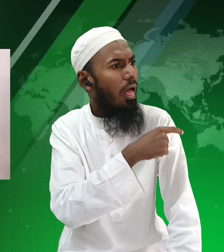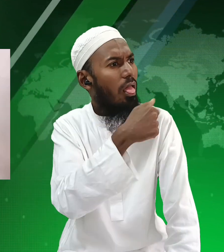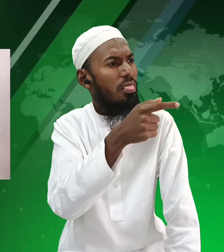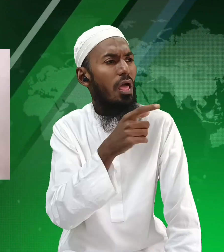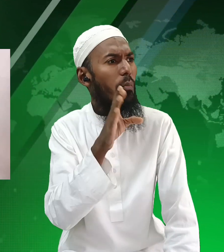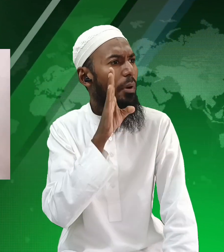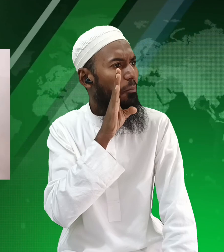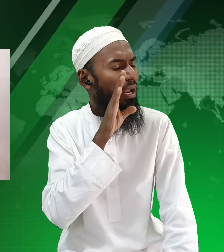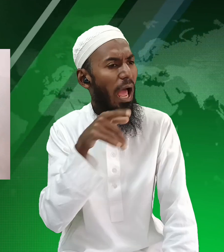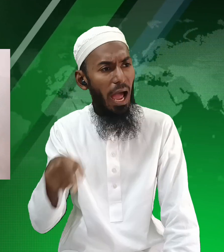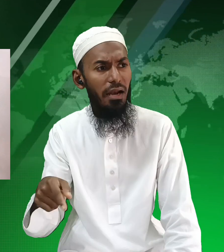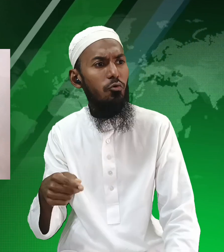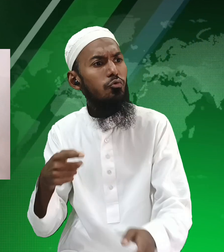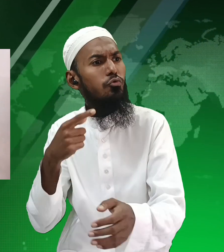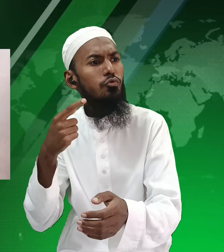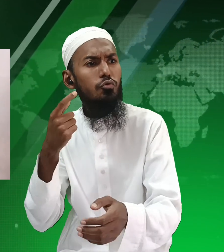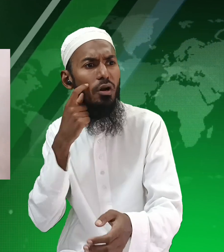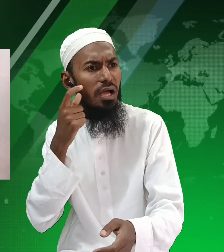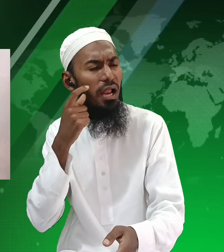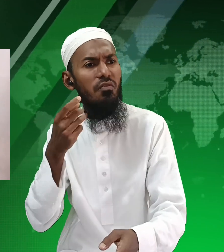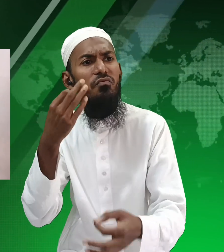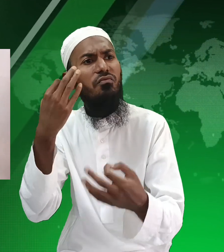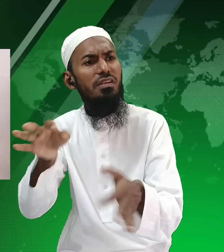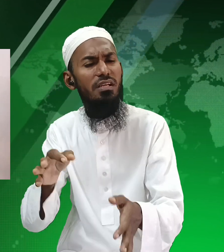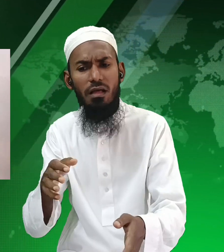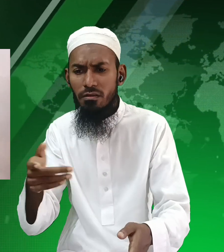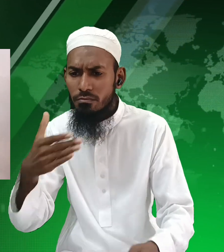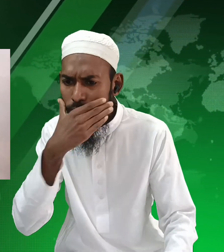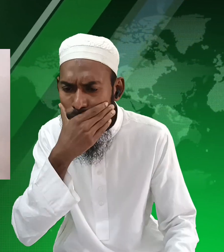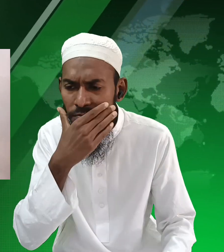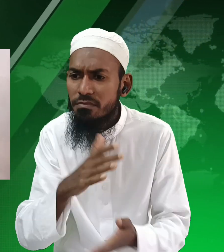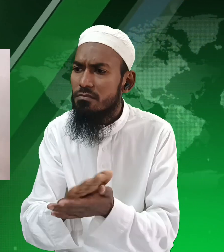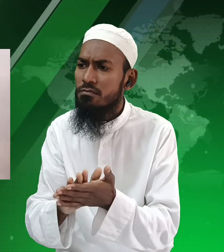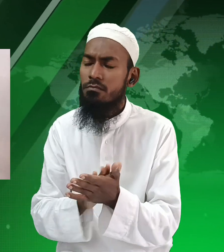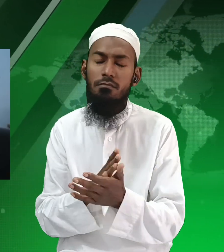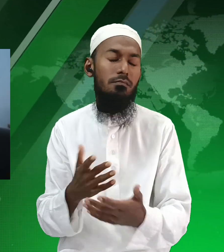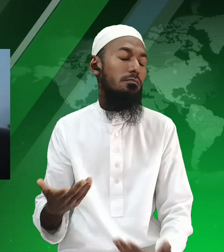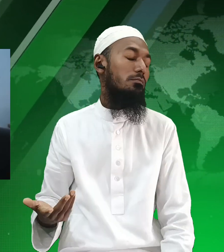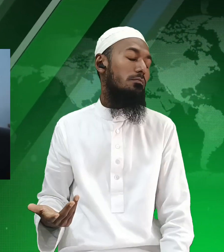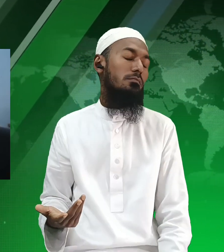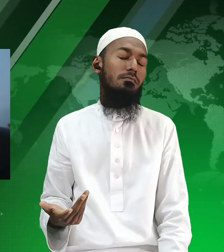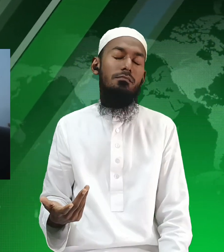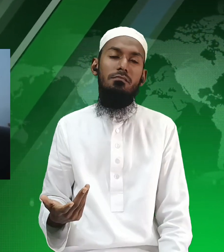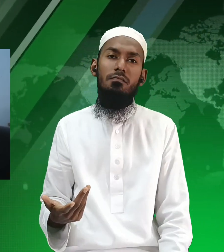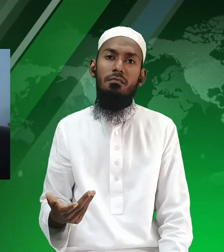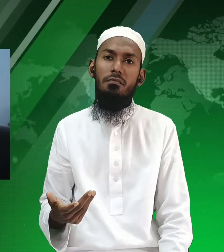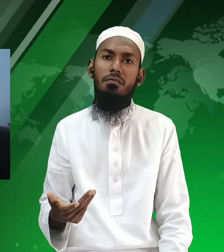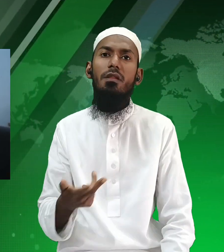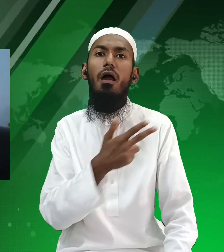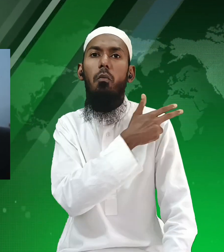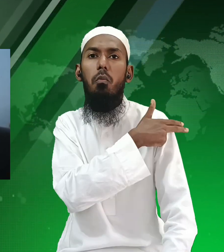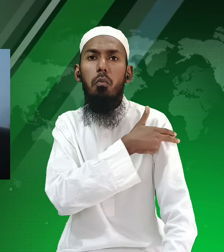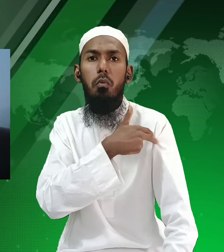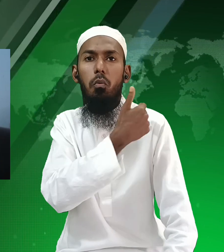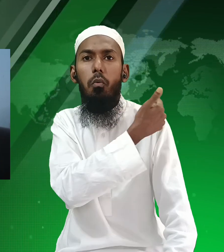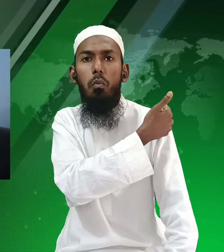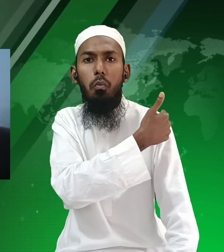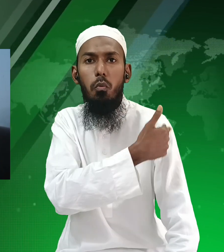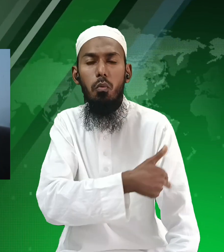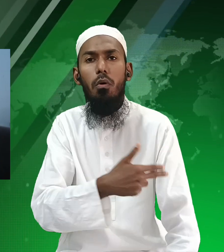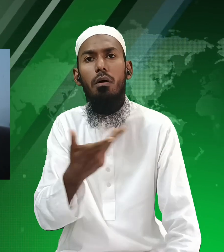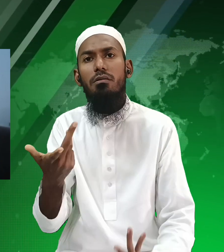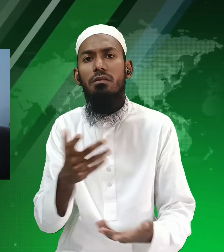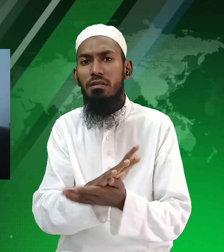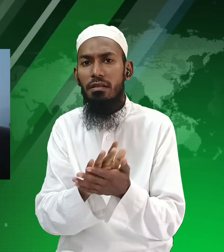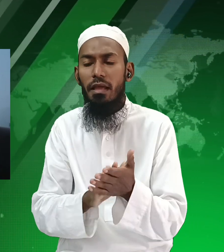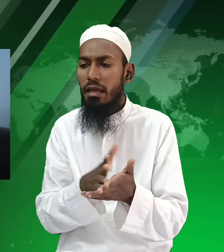ভোগান্তি। শুনছি বলে এনে ফ্রি দেয়, আইয়ে দেয় না, কেনা লাগে, কিনগা দিতে হয়েছে। সাপ্লাই এখন ইদানিং নাই, আমরা চাহিদা